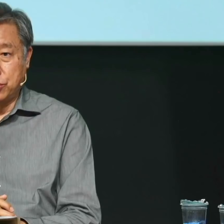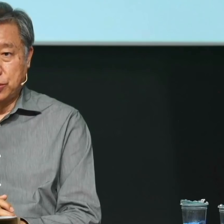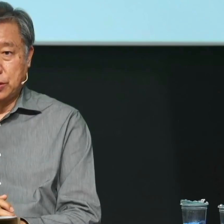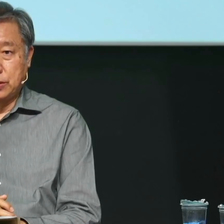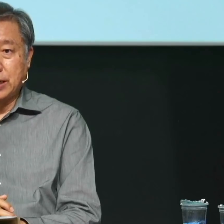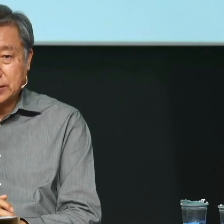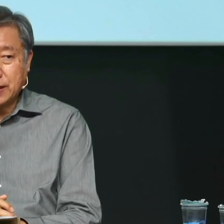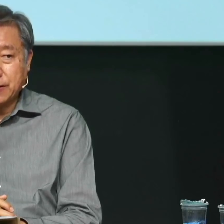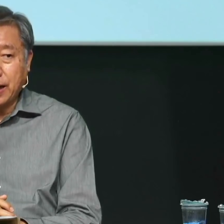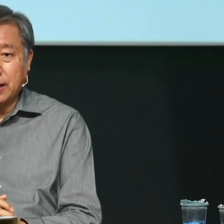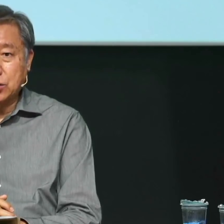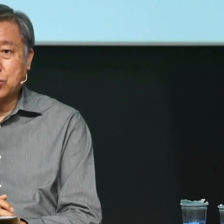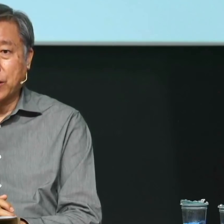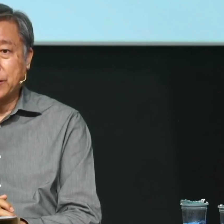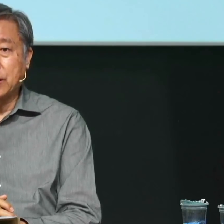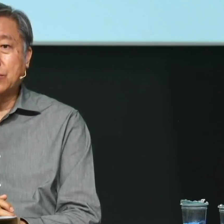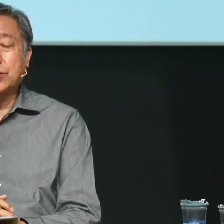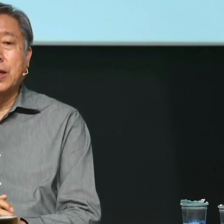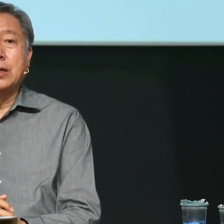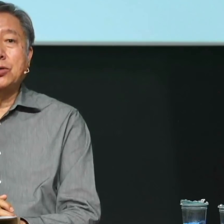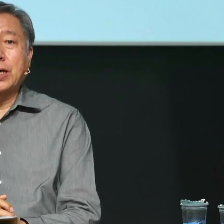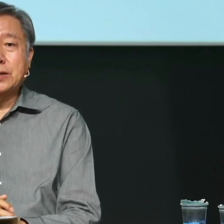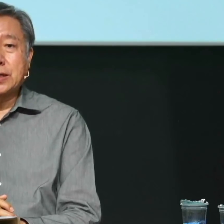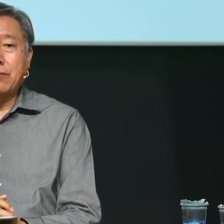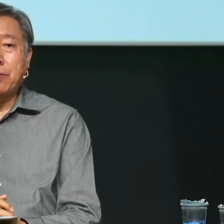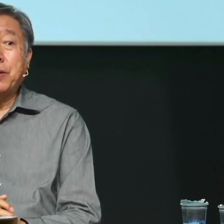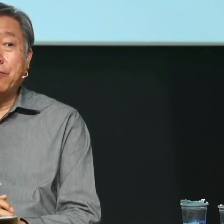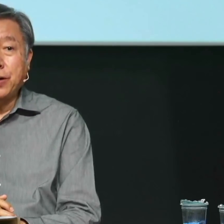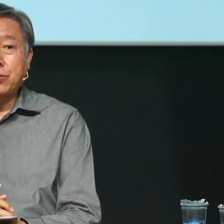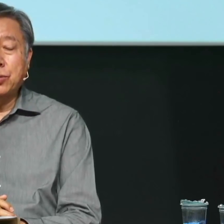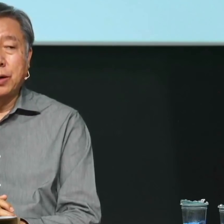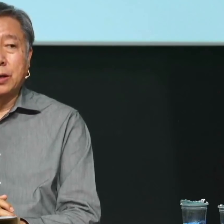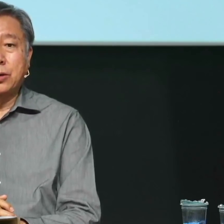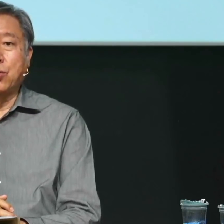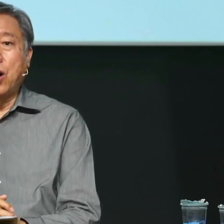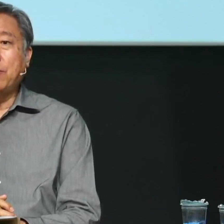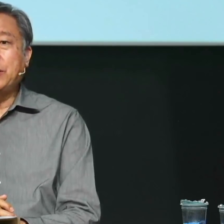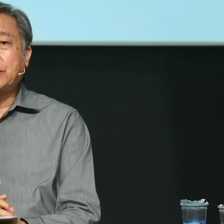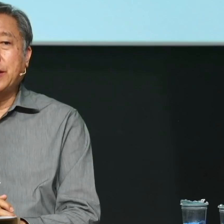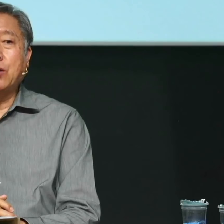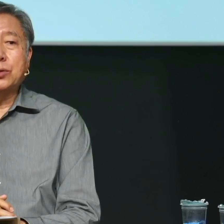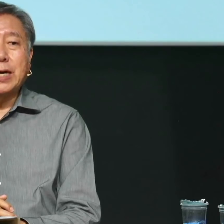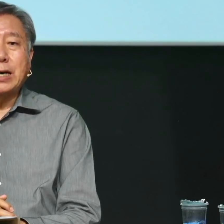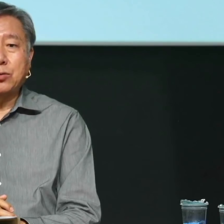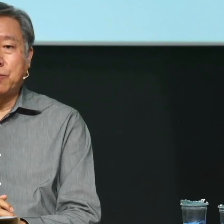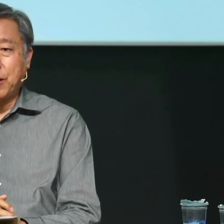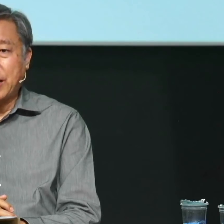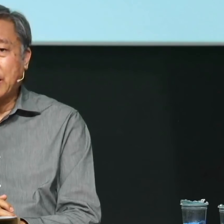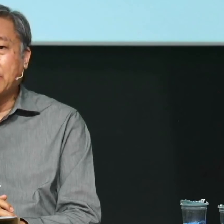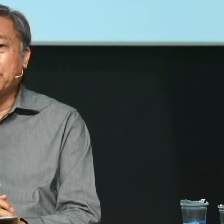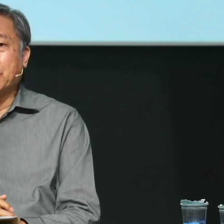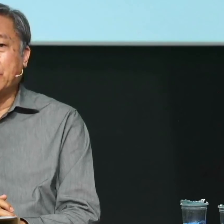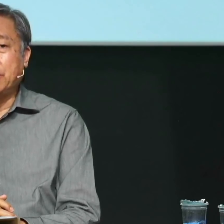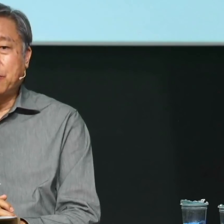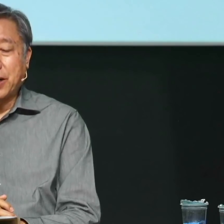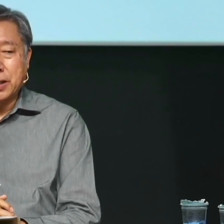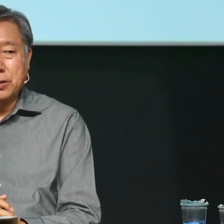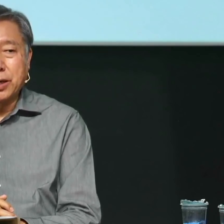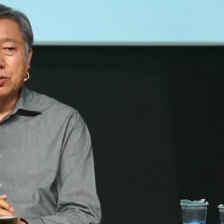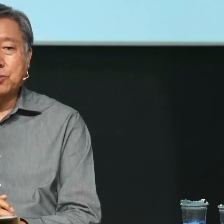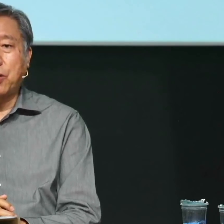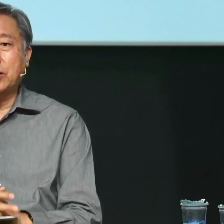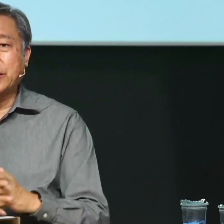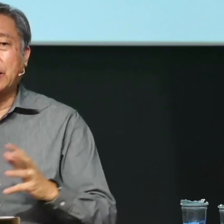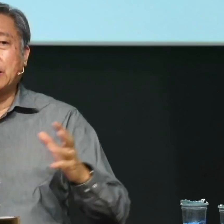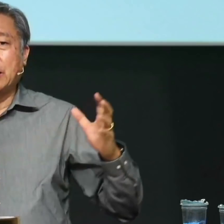domínio nessa terra. Isto é, Deus já estava prevendo que o homem seria usado para que